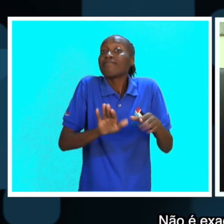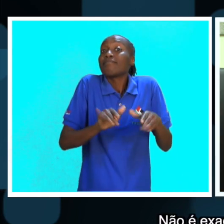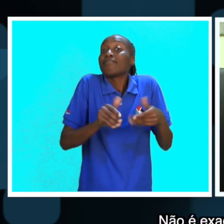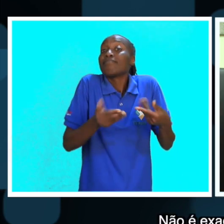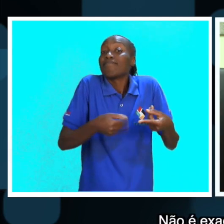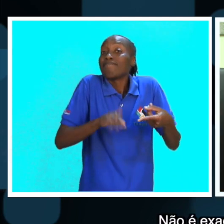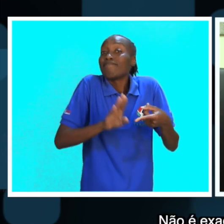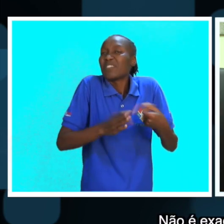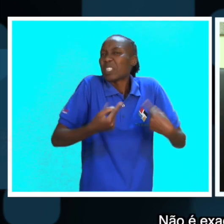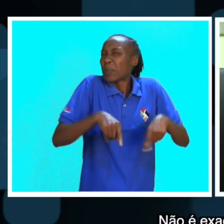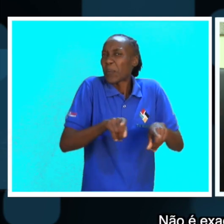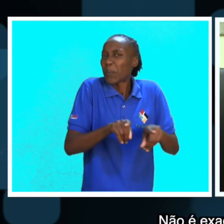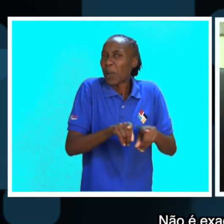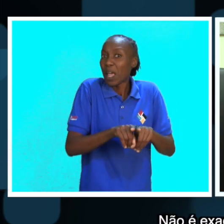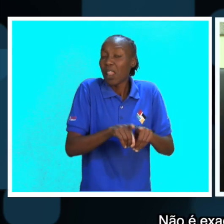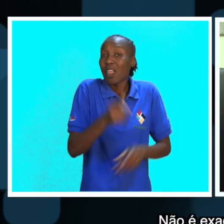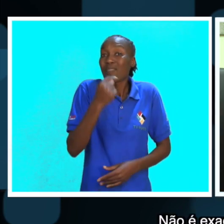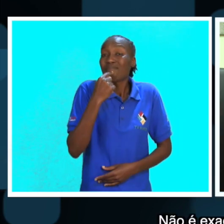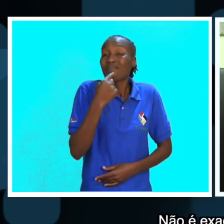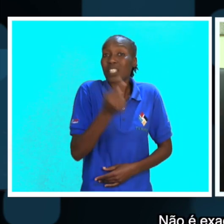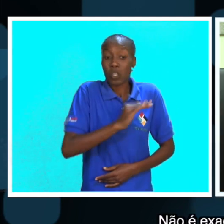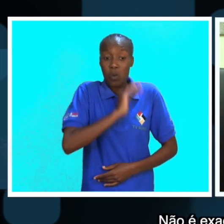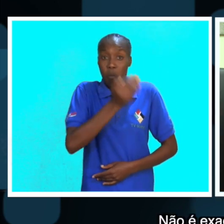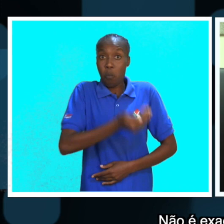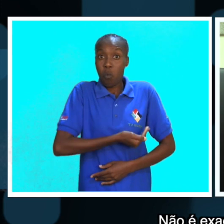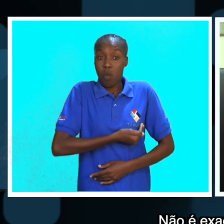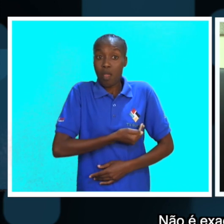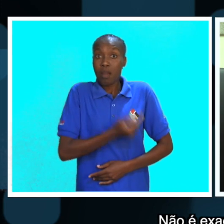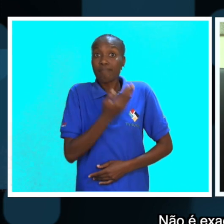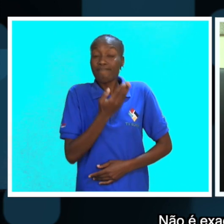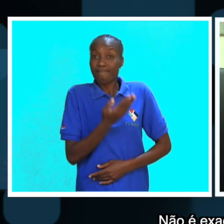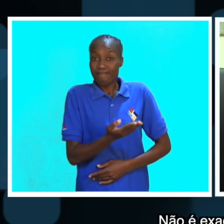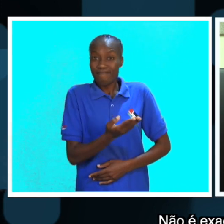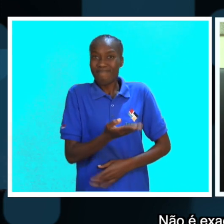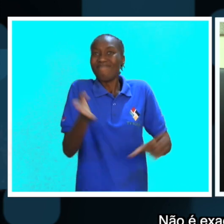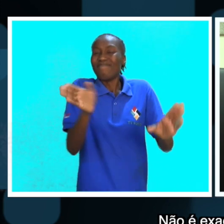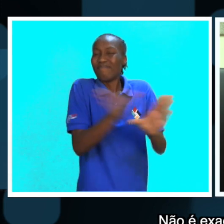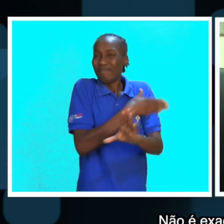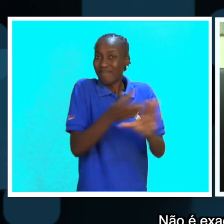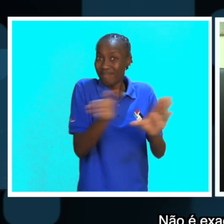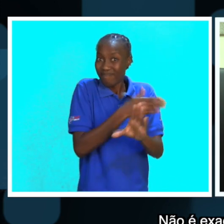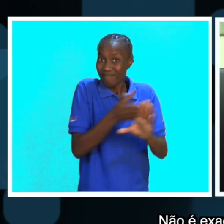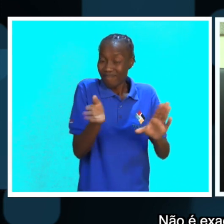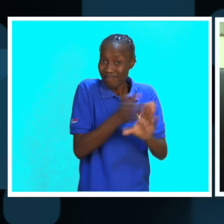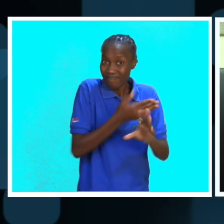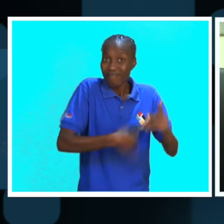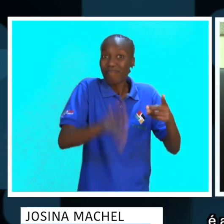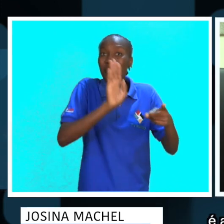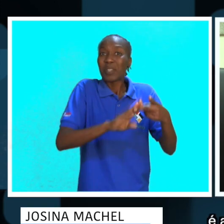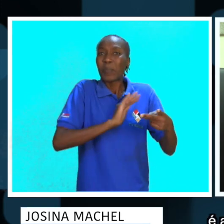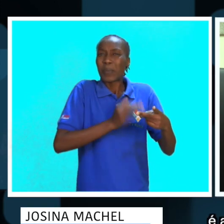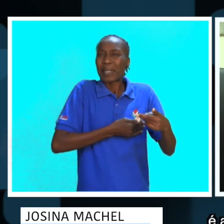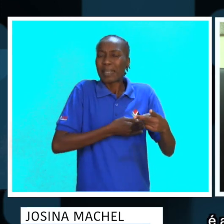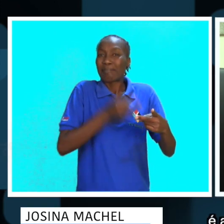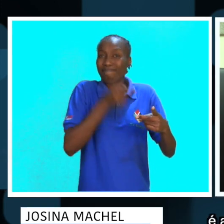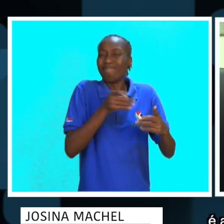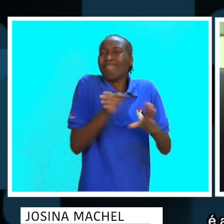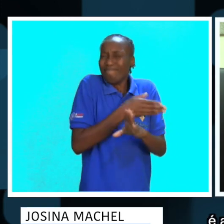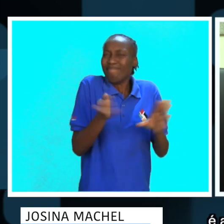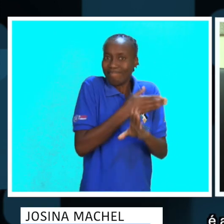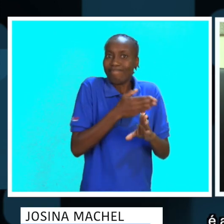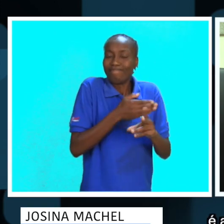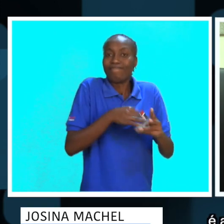Não é exatamente a mesma coisa quando uma mulher é violada, uma mulher